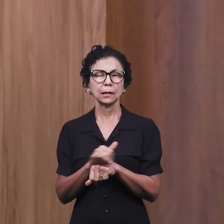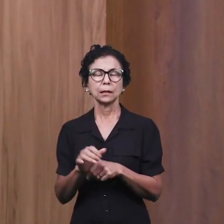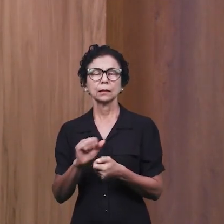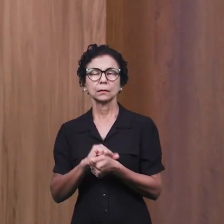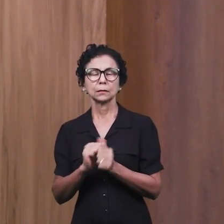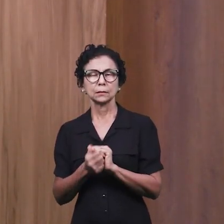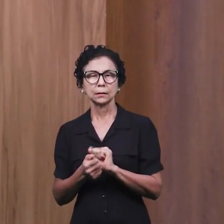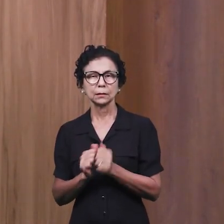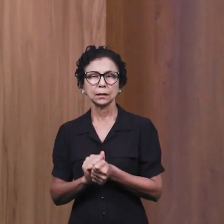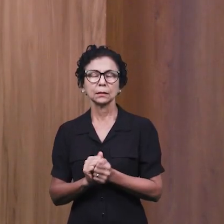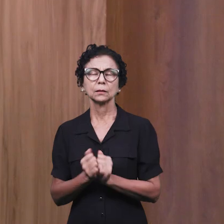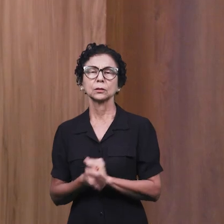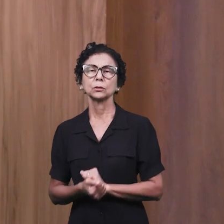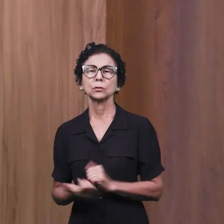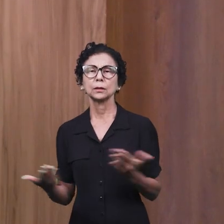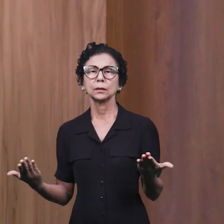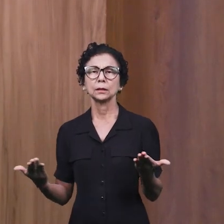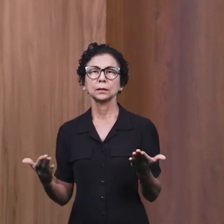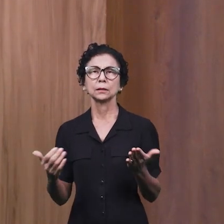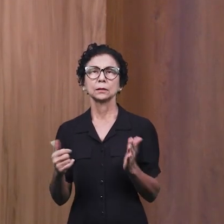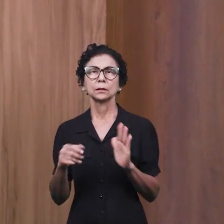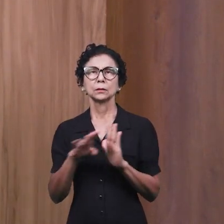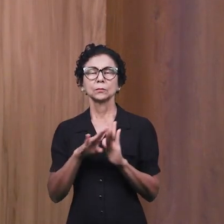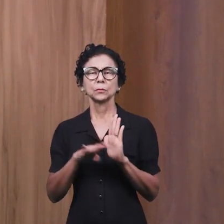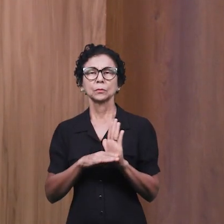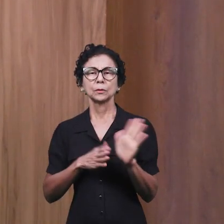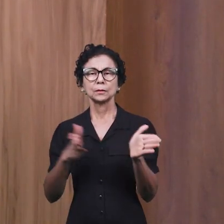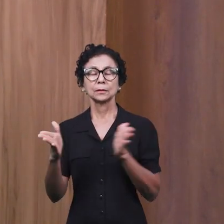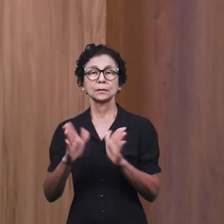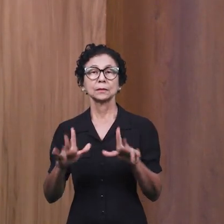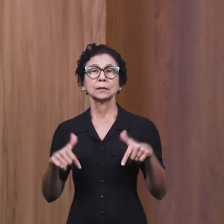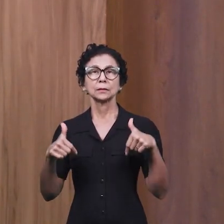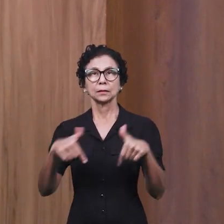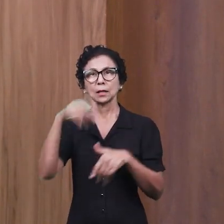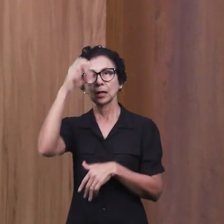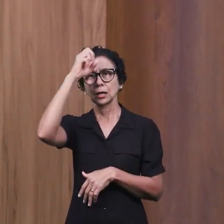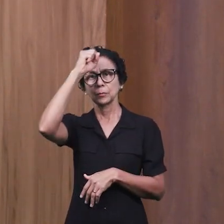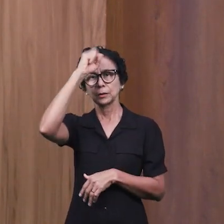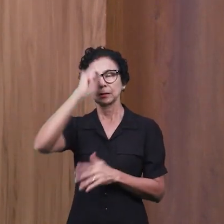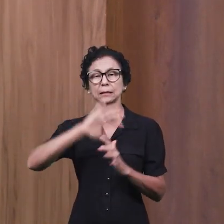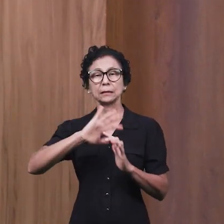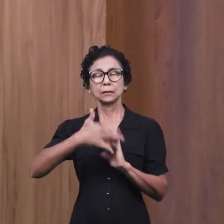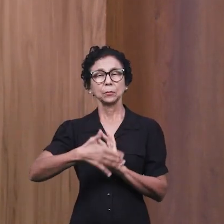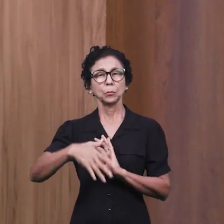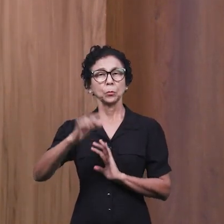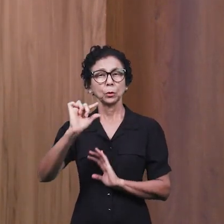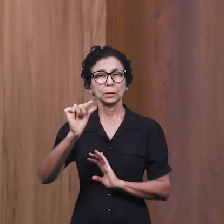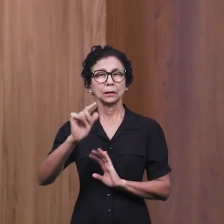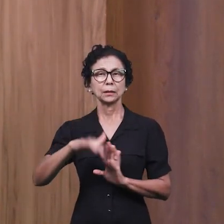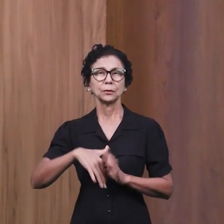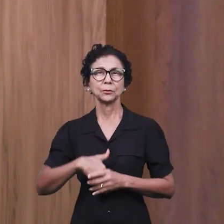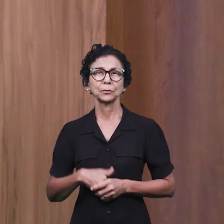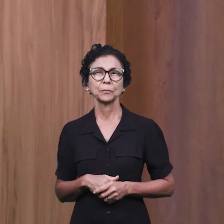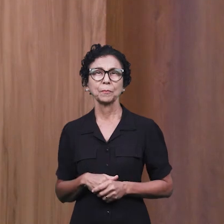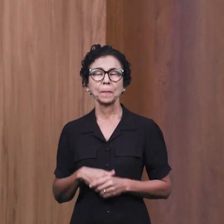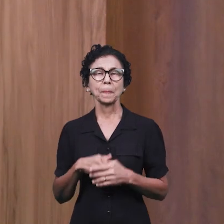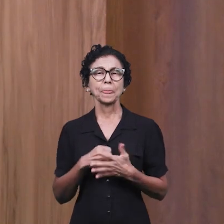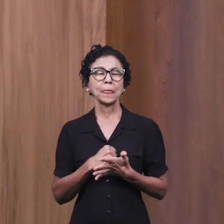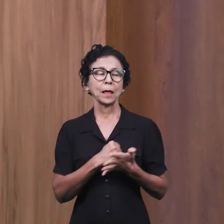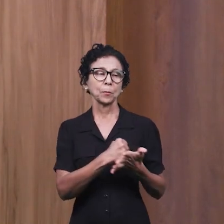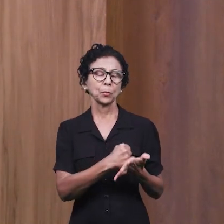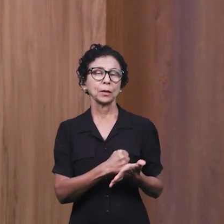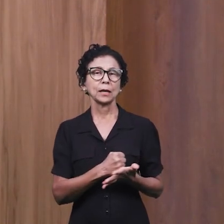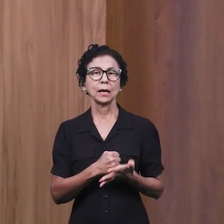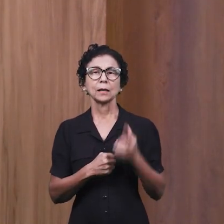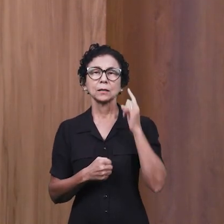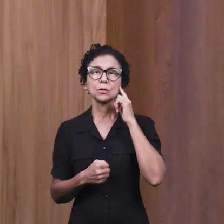aqui no quadro de Acessibilidade em Ação, aprendendo um pouquinho mais de Libras para conseguir apoiar os nossos